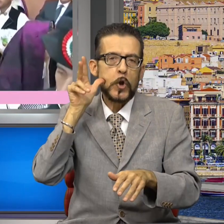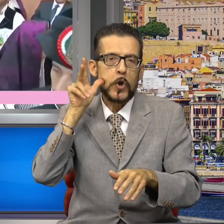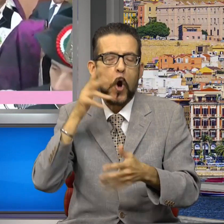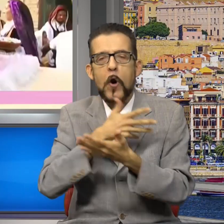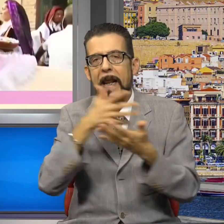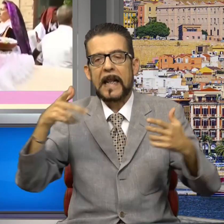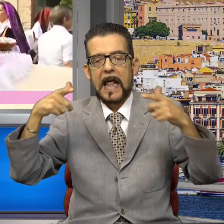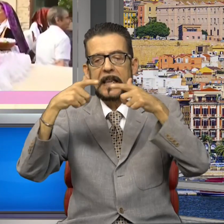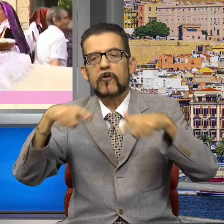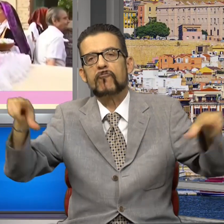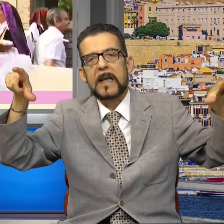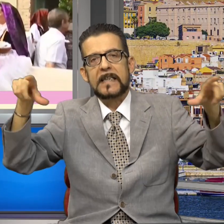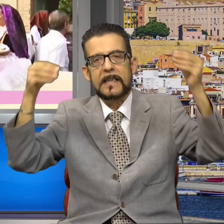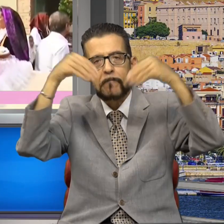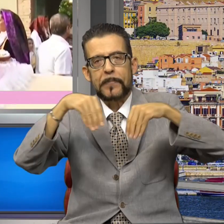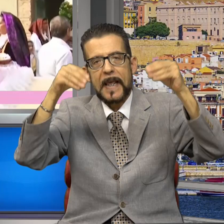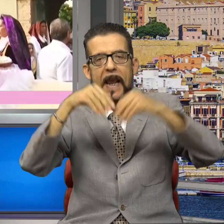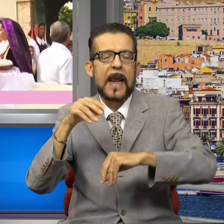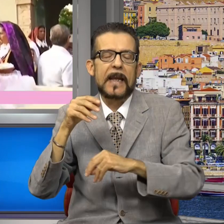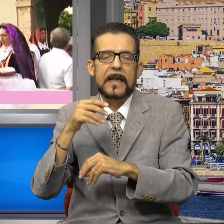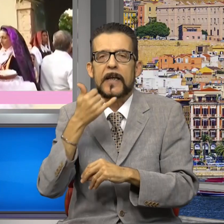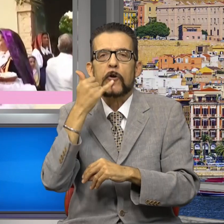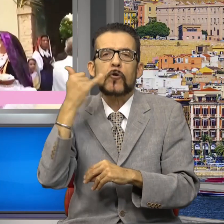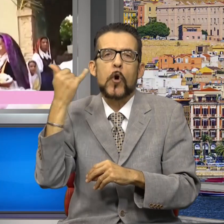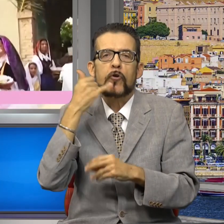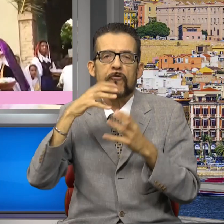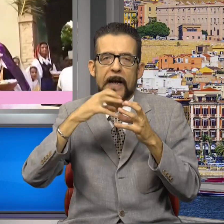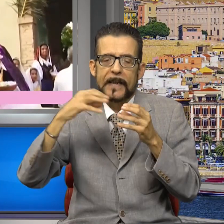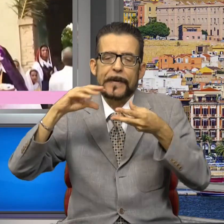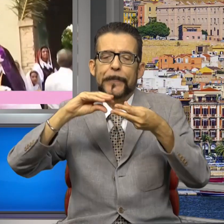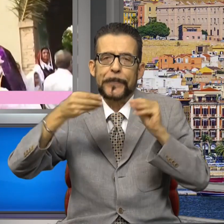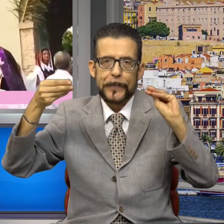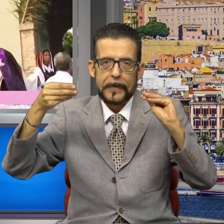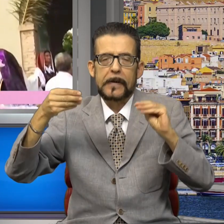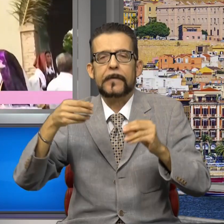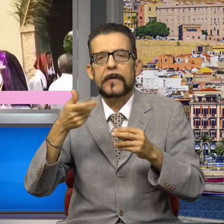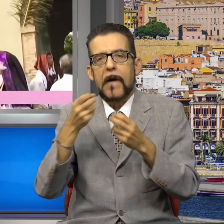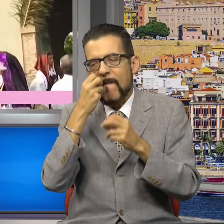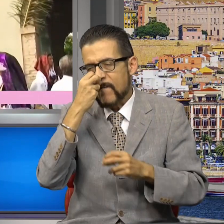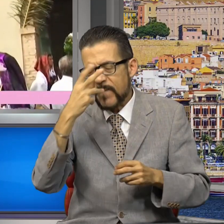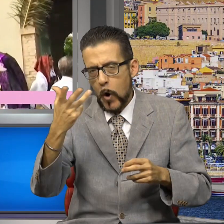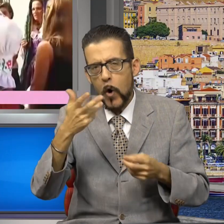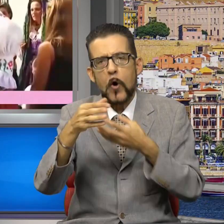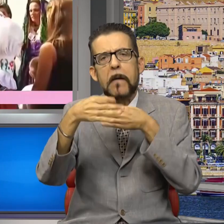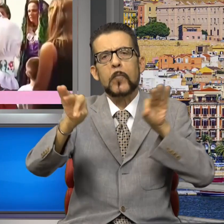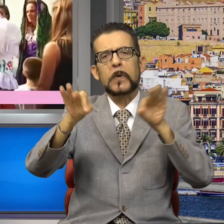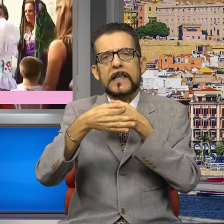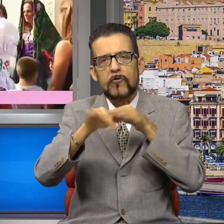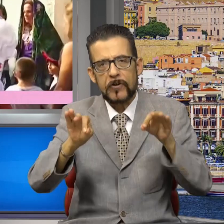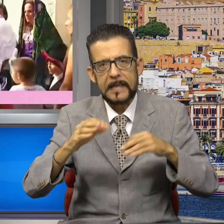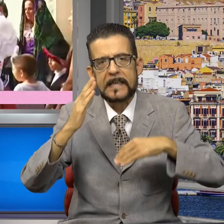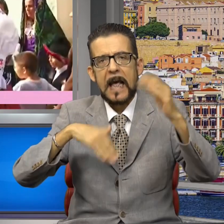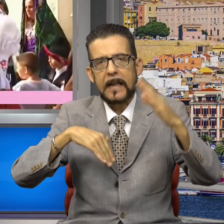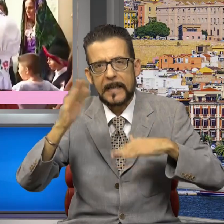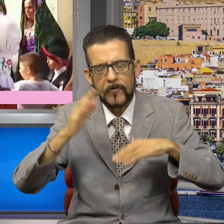di dolci, i gattò monumentali, antica tradizione del Sud Sardegna, poi ci sono fiori, i musicisti, gli artigiani e